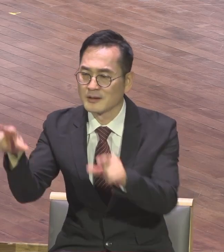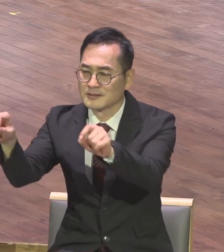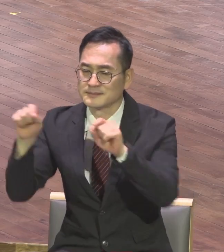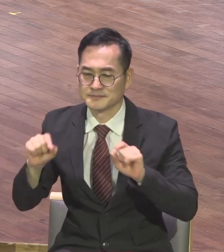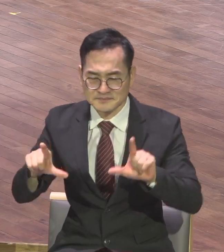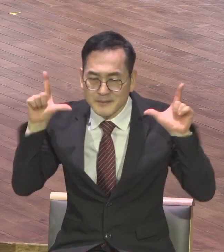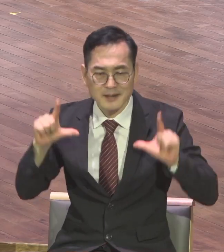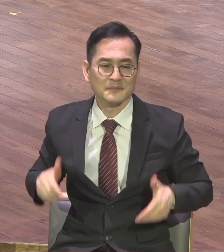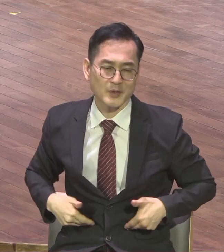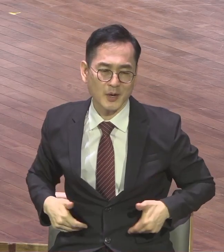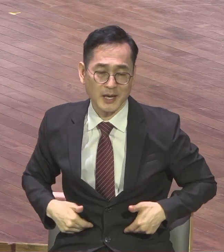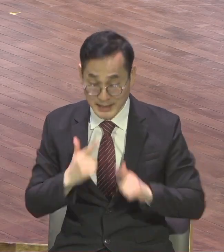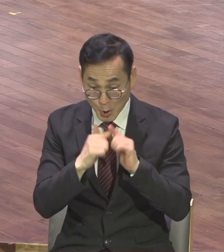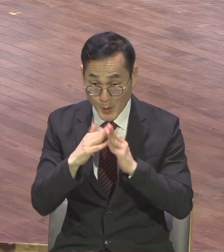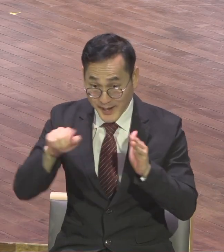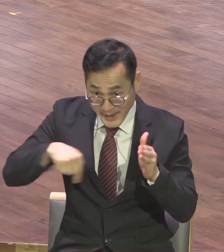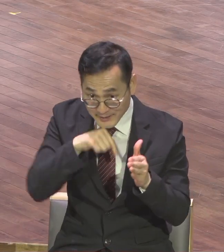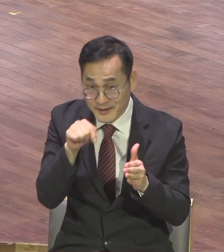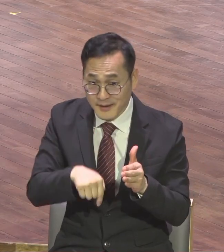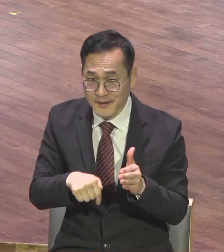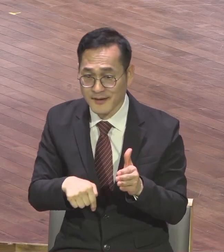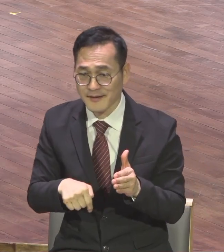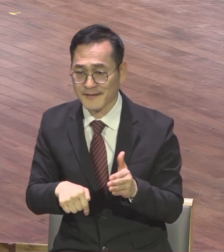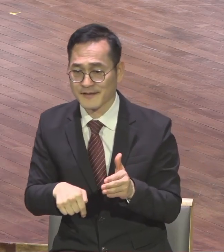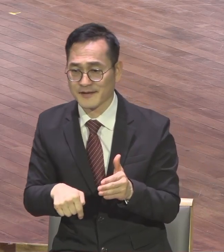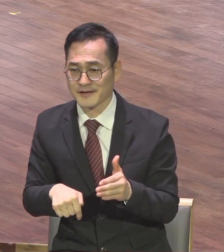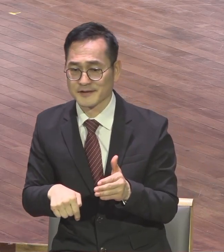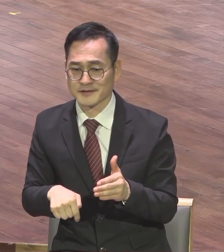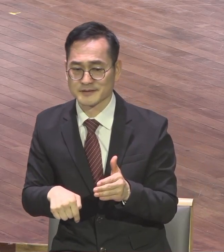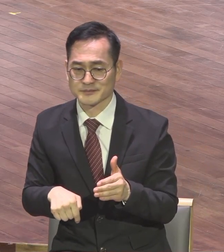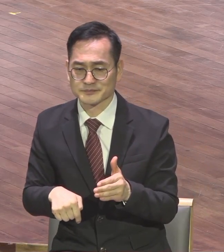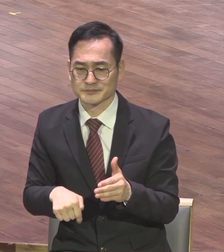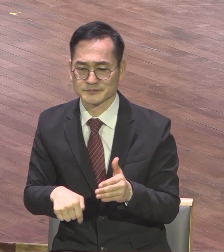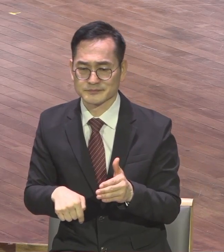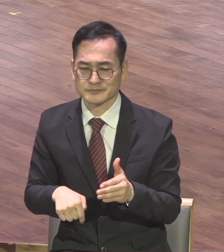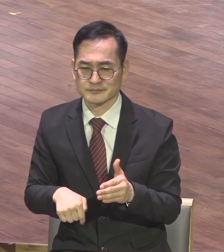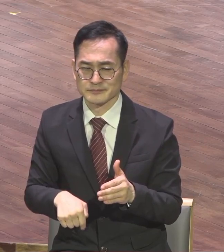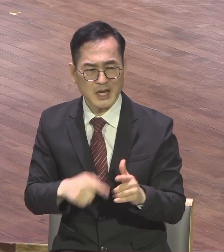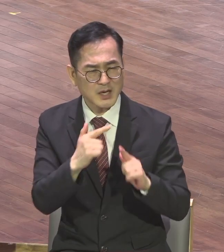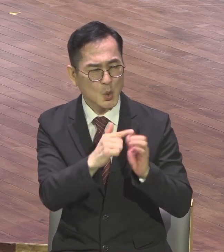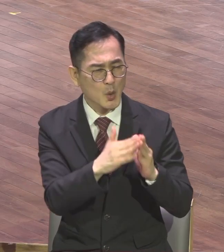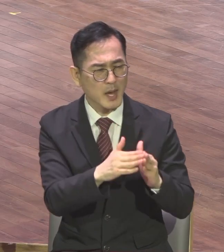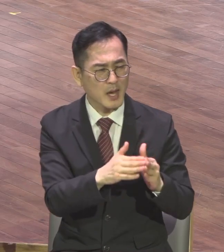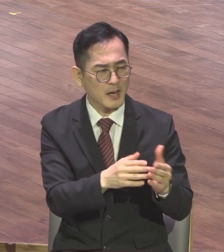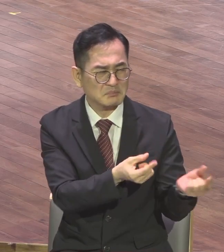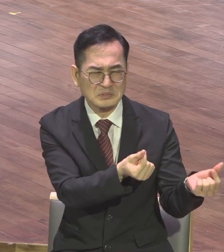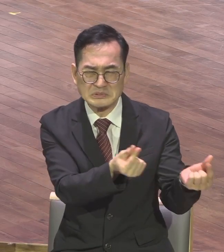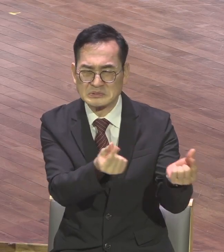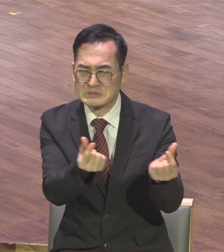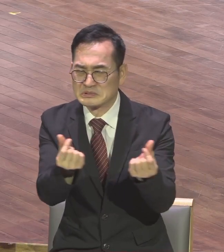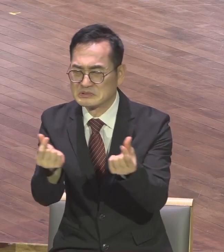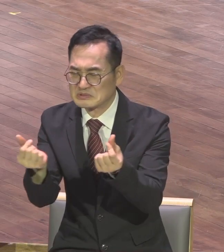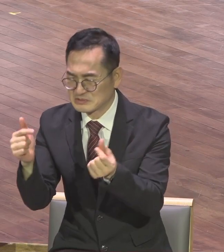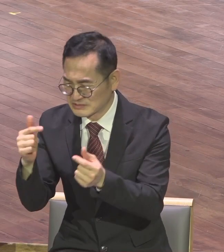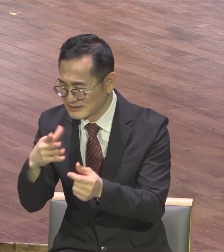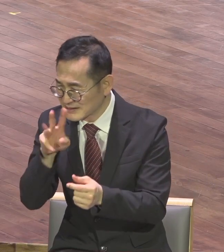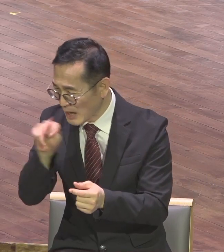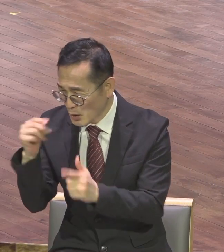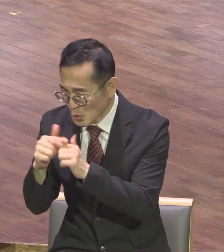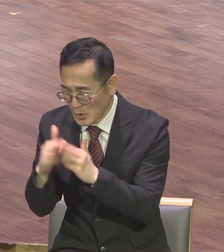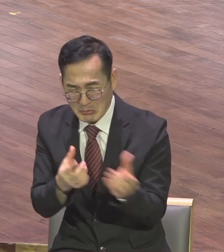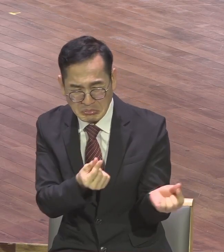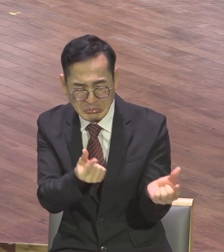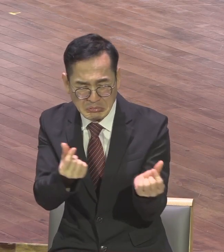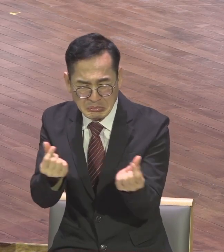저는 우리 여원교회, 수많은 교회 중 하나가 절대 아니고 그럴 바에